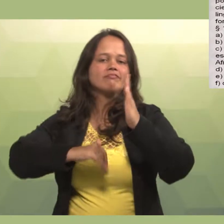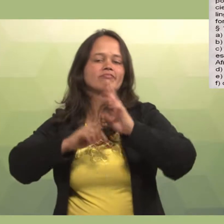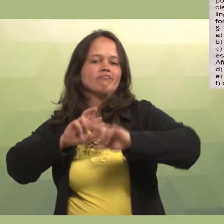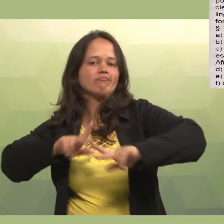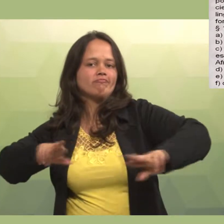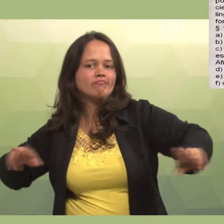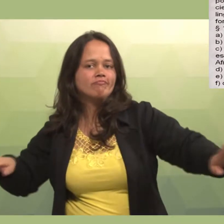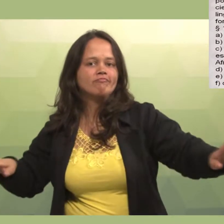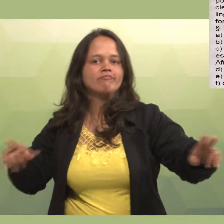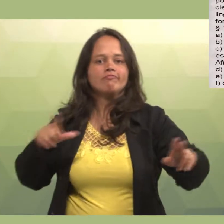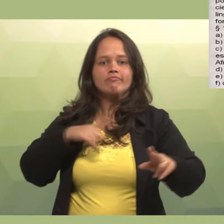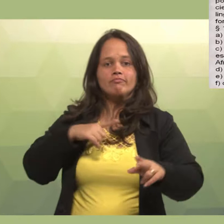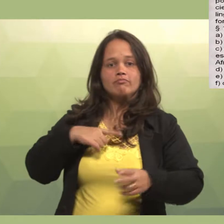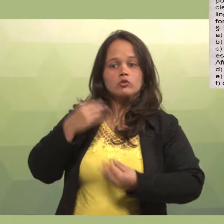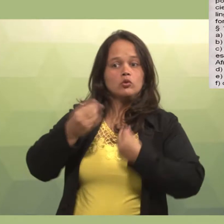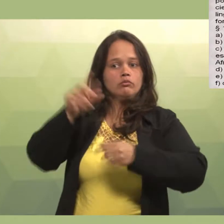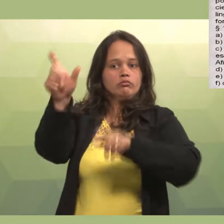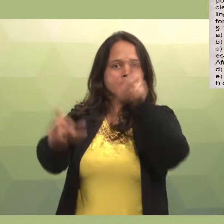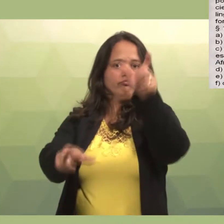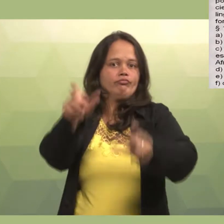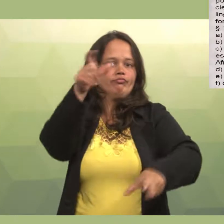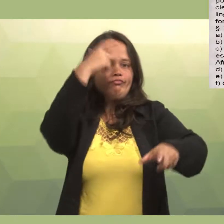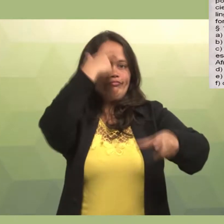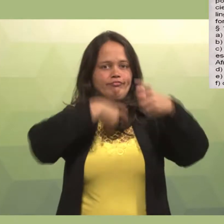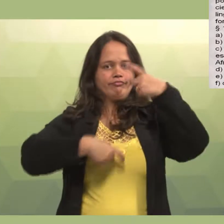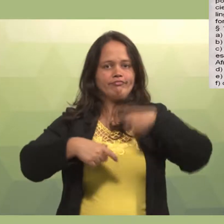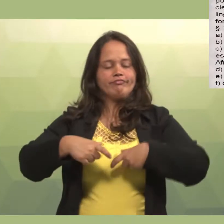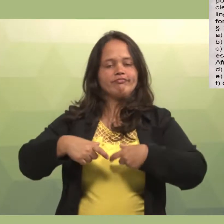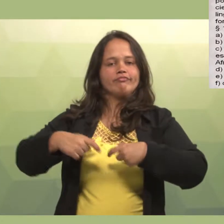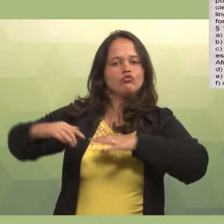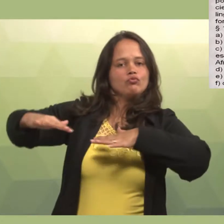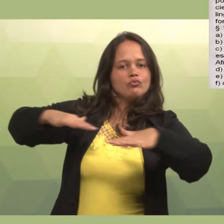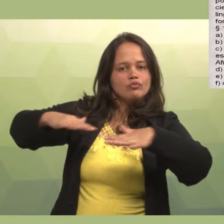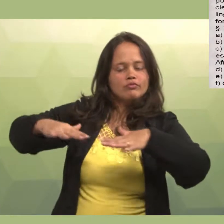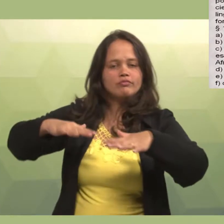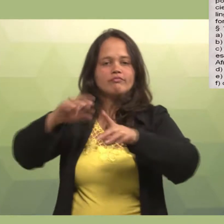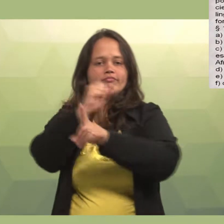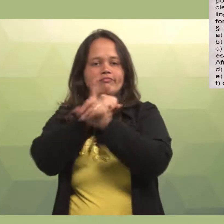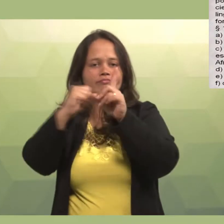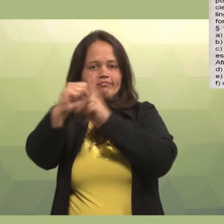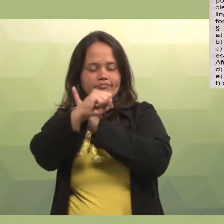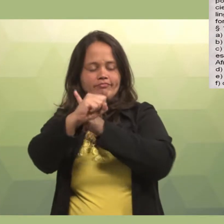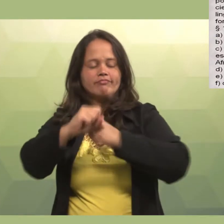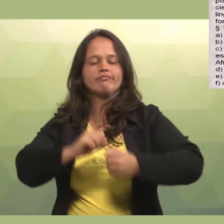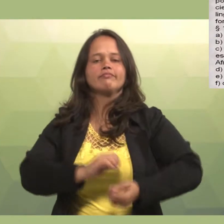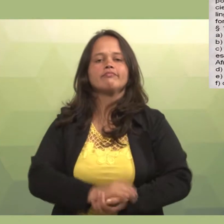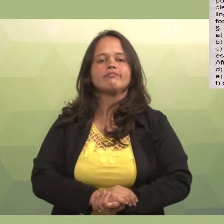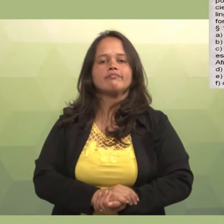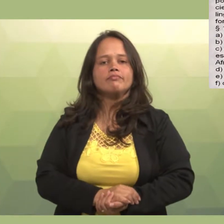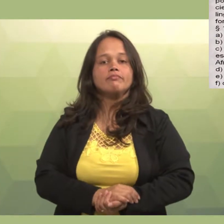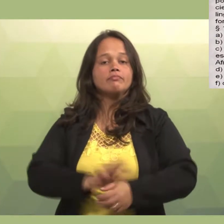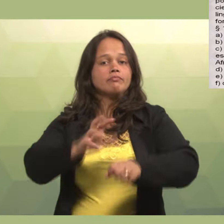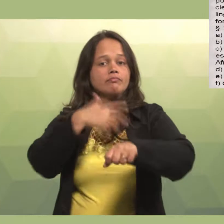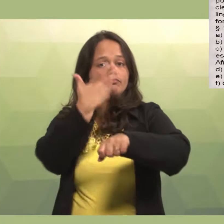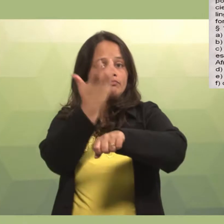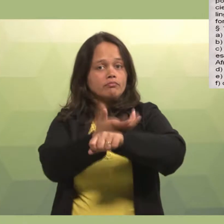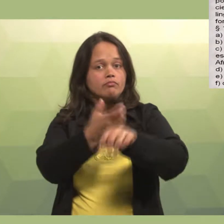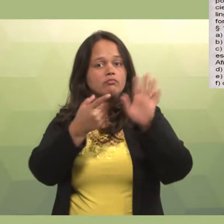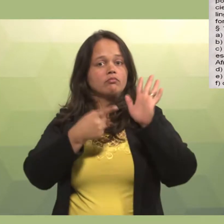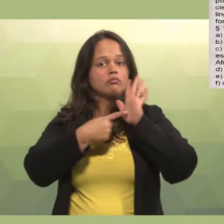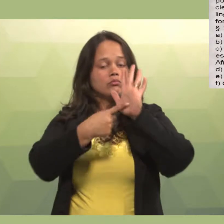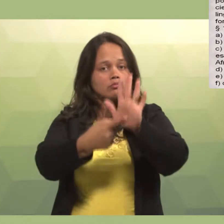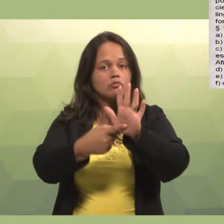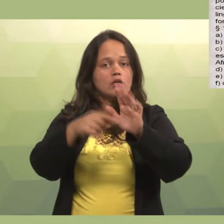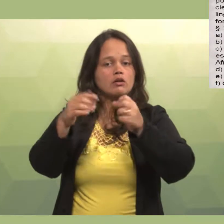sociais. As disciplinas que integram a Base Nacional Comum na Educação Básica